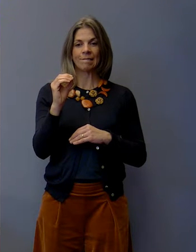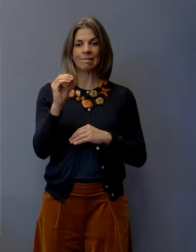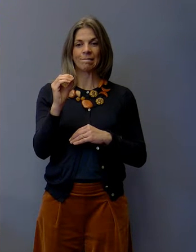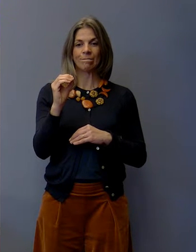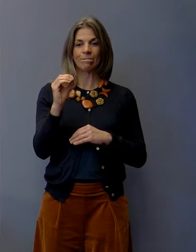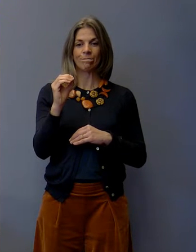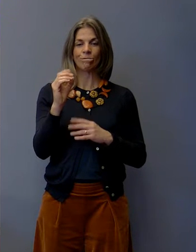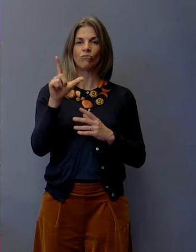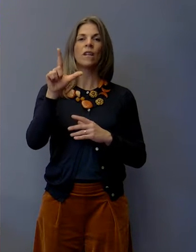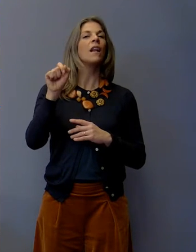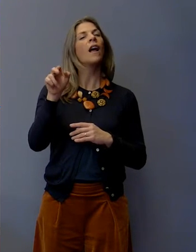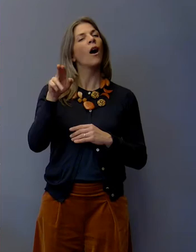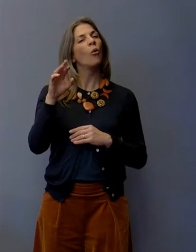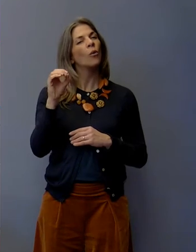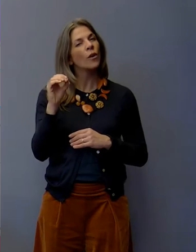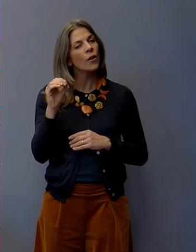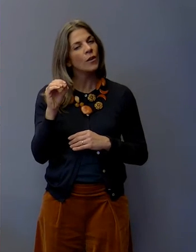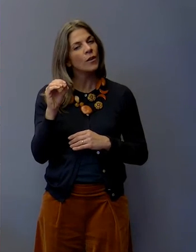consigliera laura